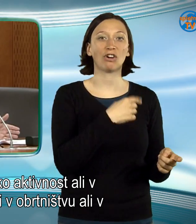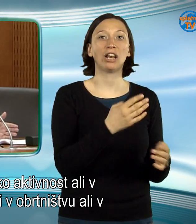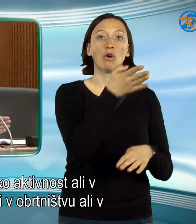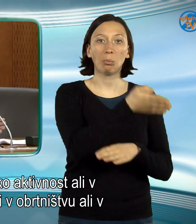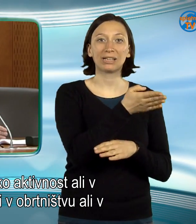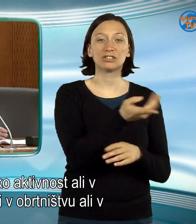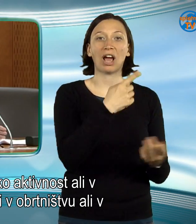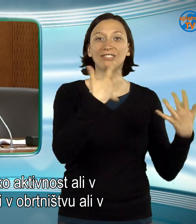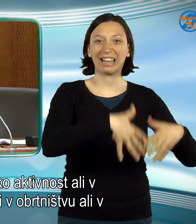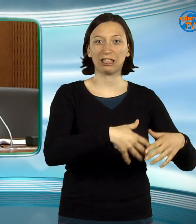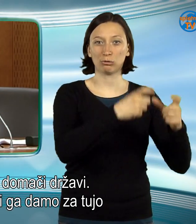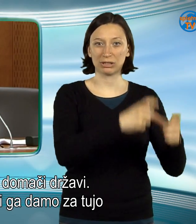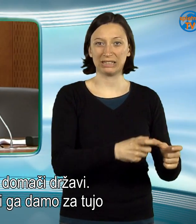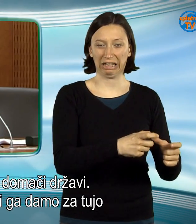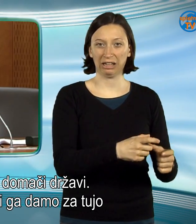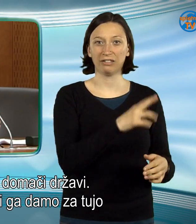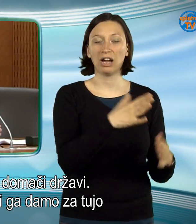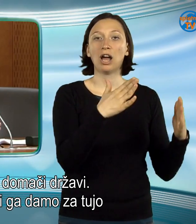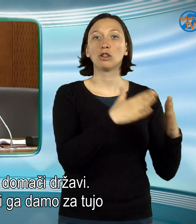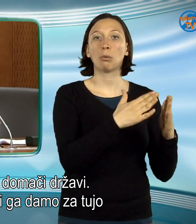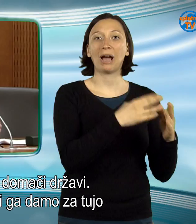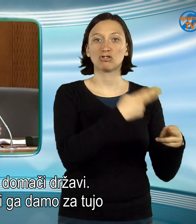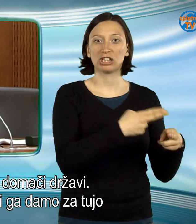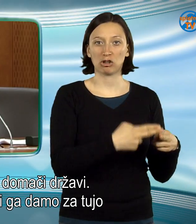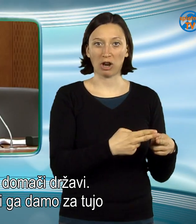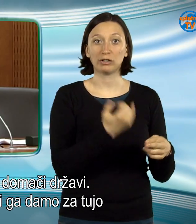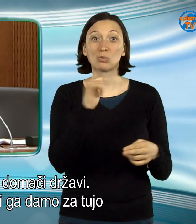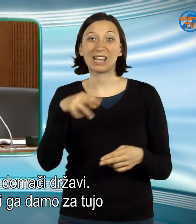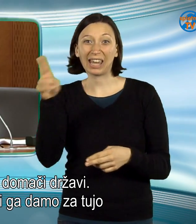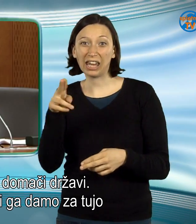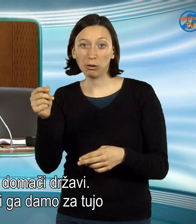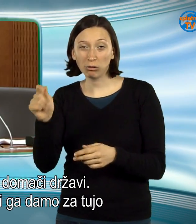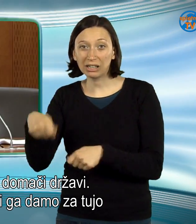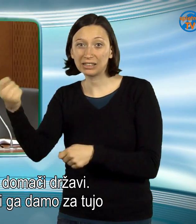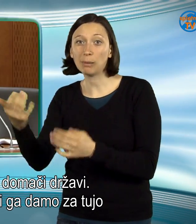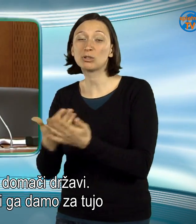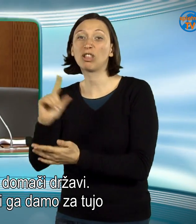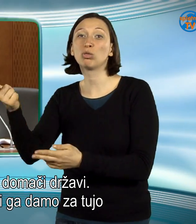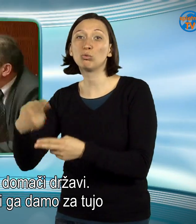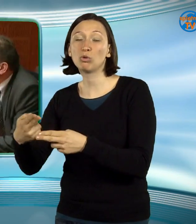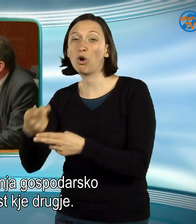kmetijstvu, ali v obrtništvu, ali v industriji v domači državi. Vsak evro, ki ga damo za tujo hrano,